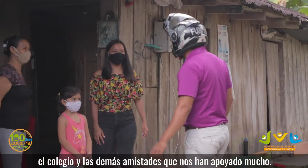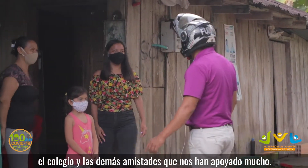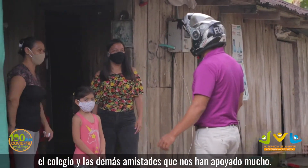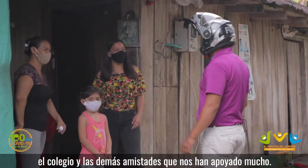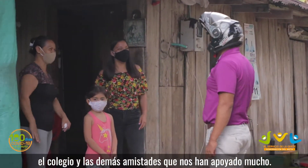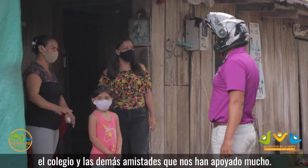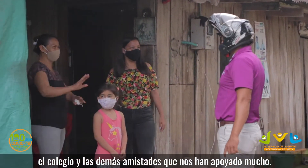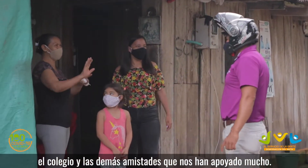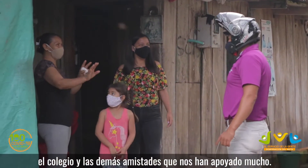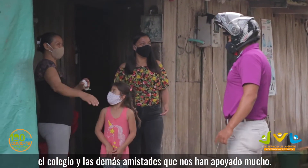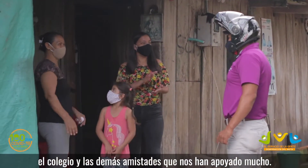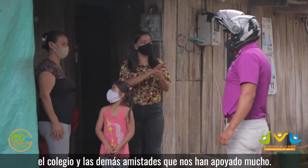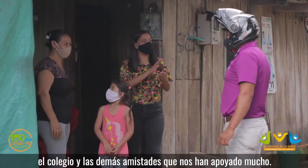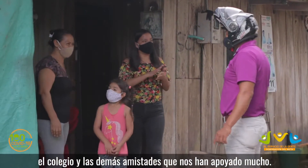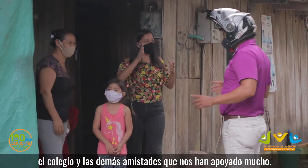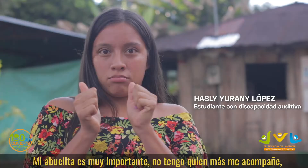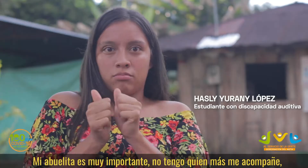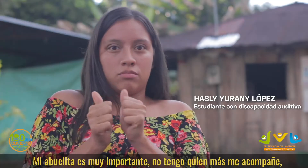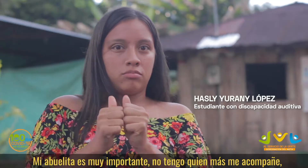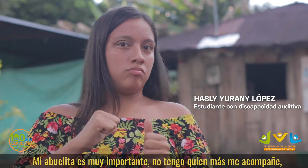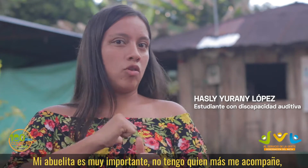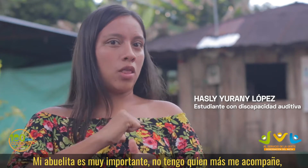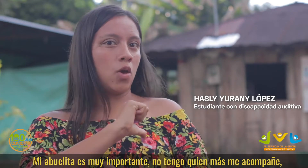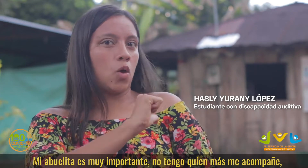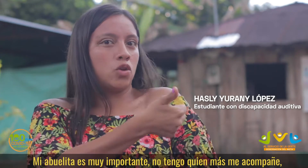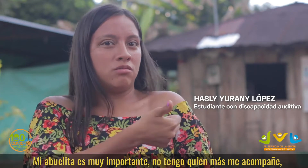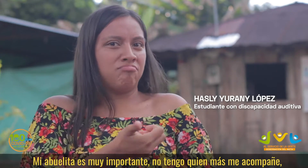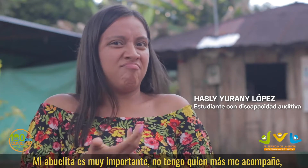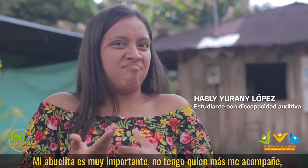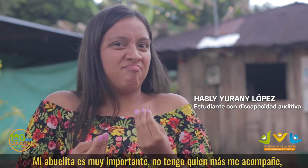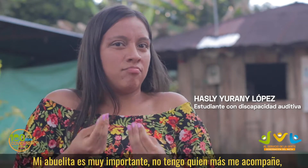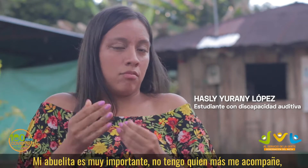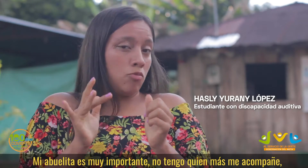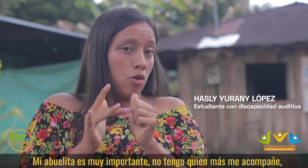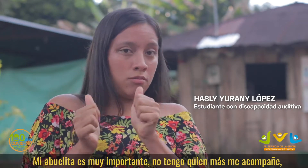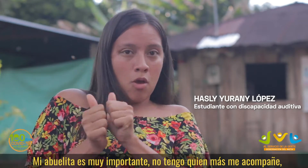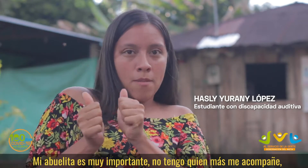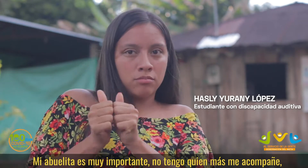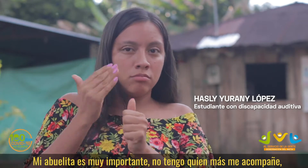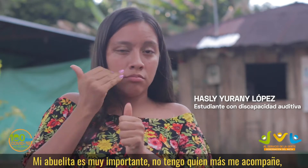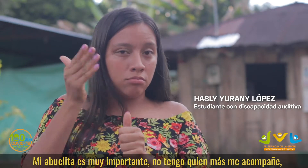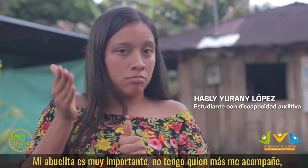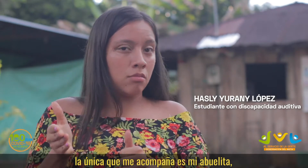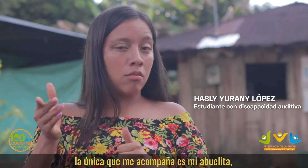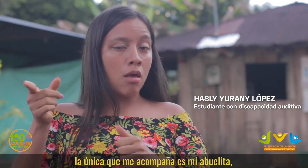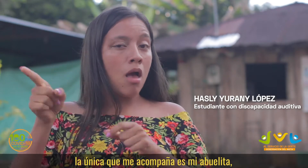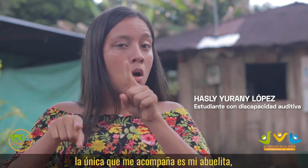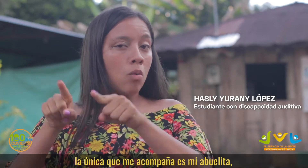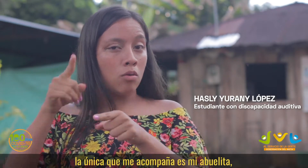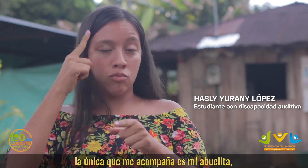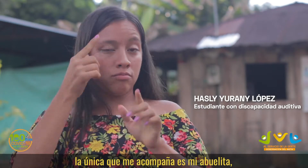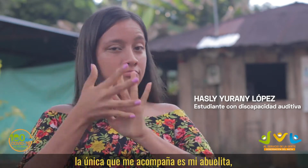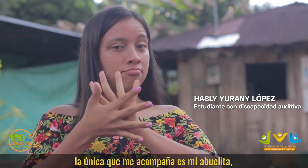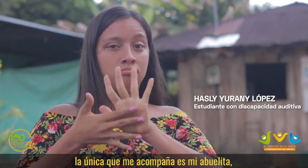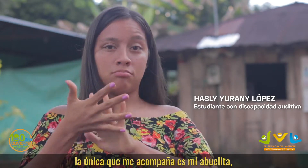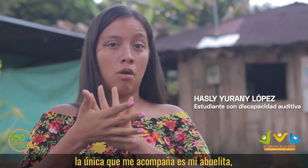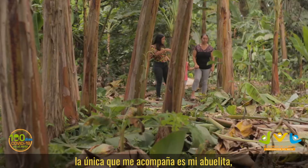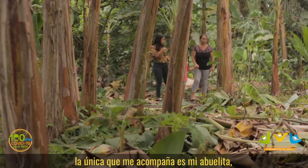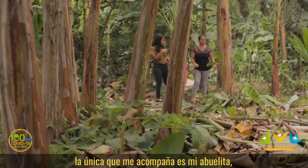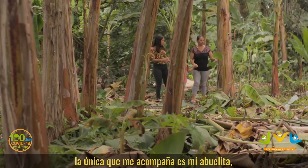amistades que nos han apoyado mucho. Mi abuelita es muy importante, no tengo quien más me acompañe. Ahorita la única que me acompaña es mi abuelita.